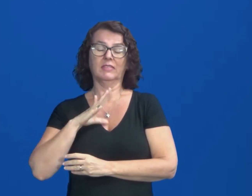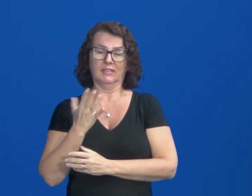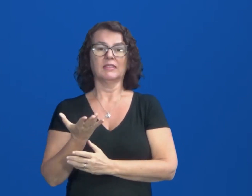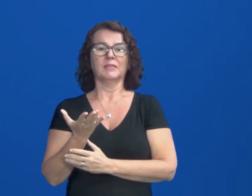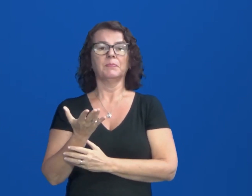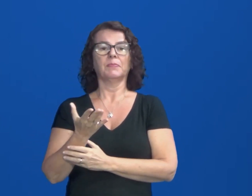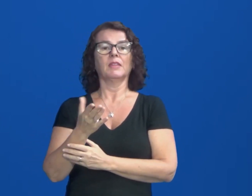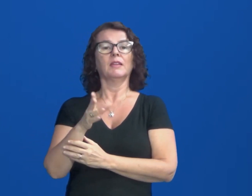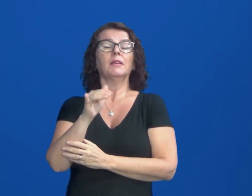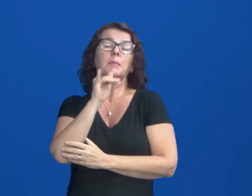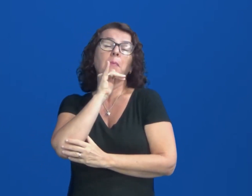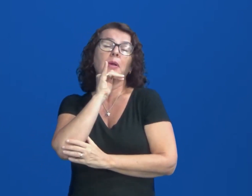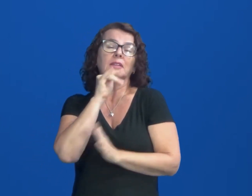portuguesa. Por exemplo,